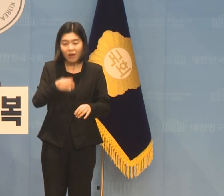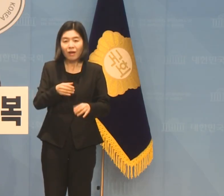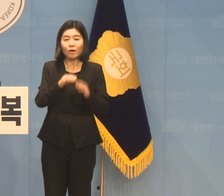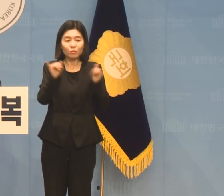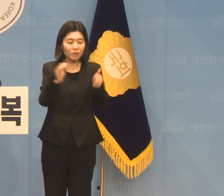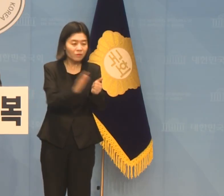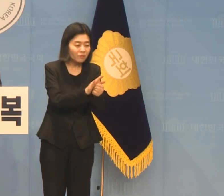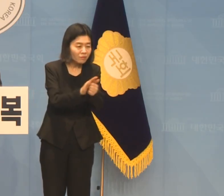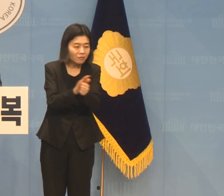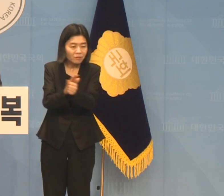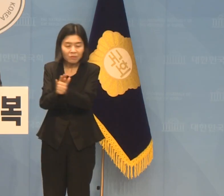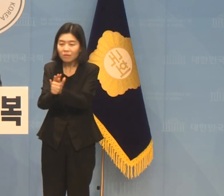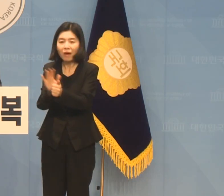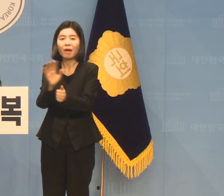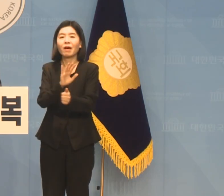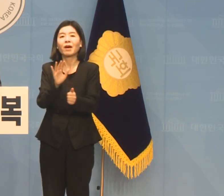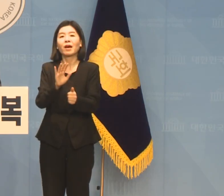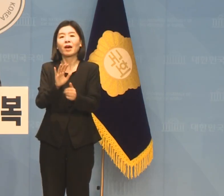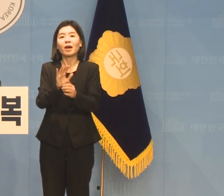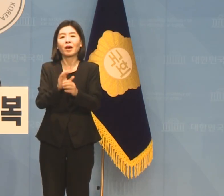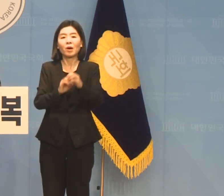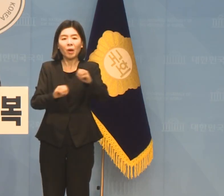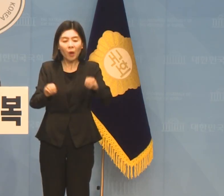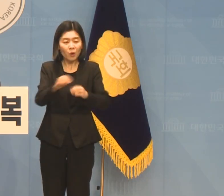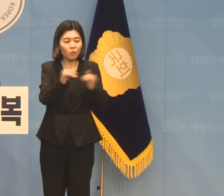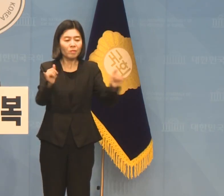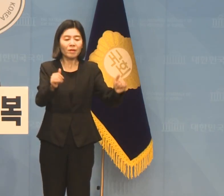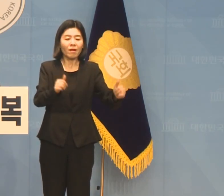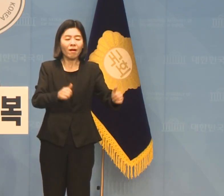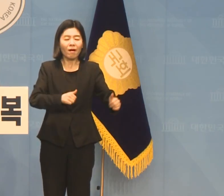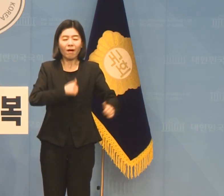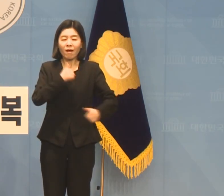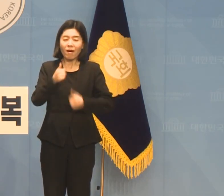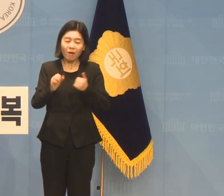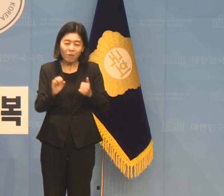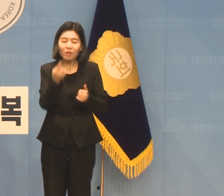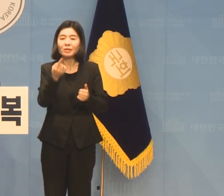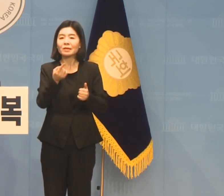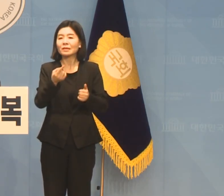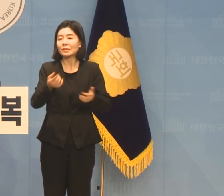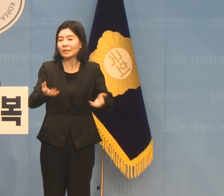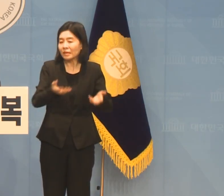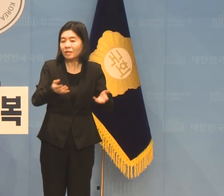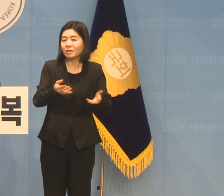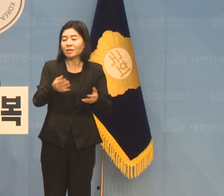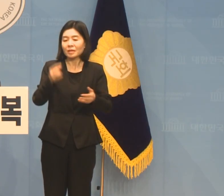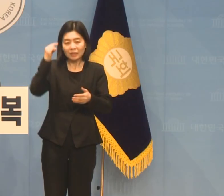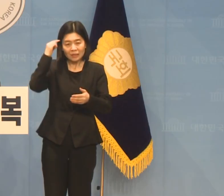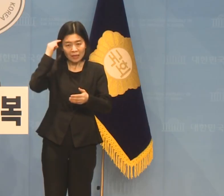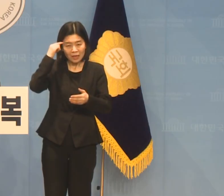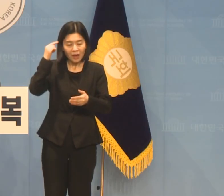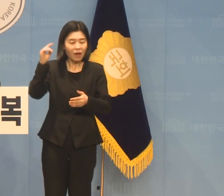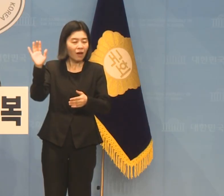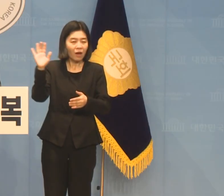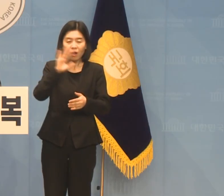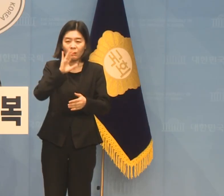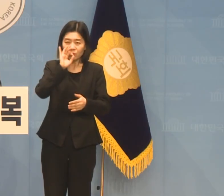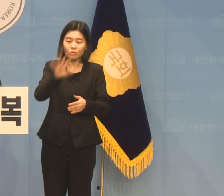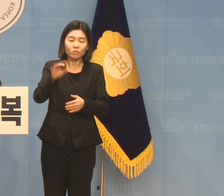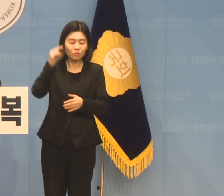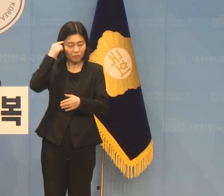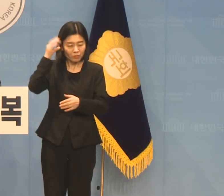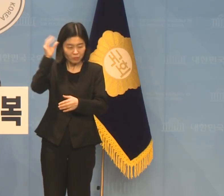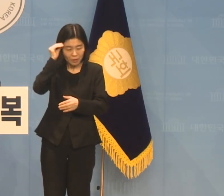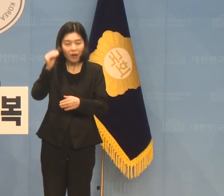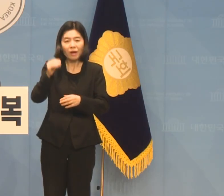관심도 없이 오히려 국민들을 열받게 만드는 무능과 무지, 거짓말과 속임수의 정치판으로